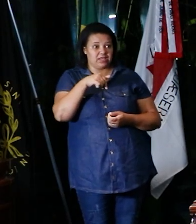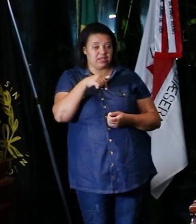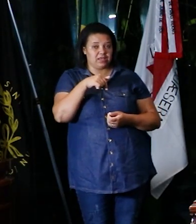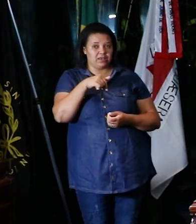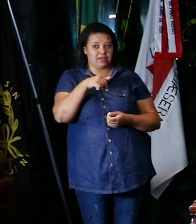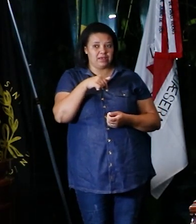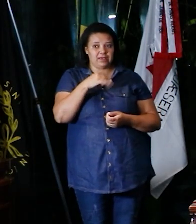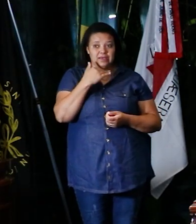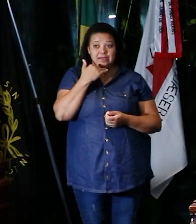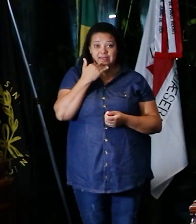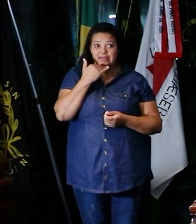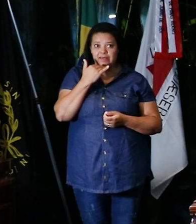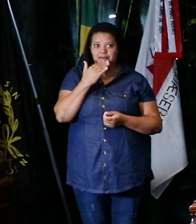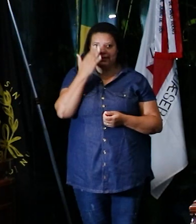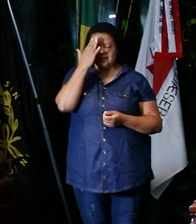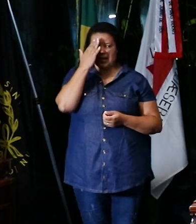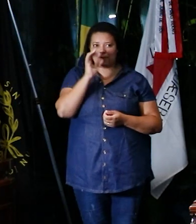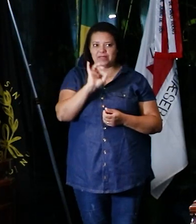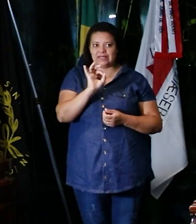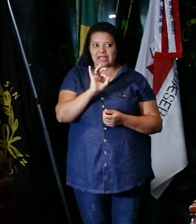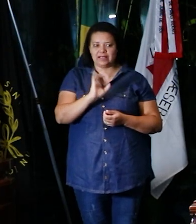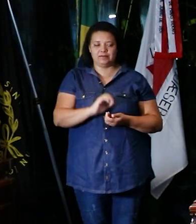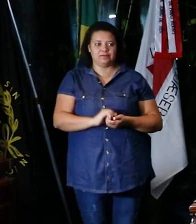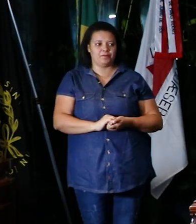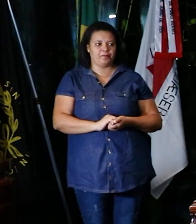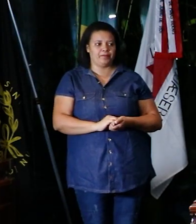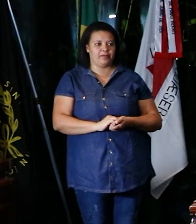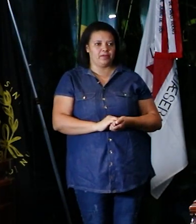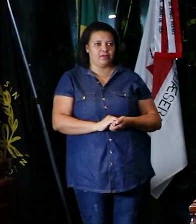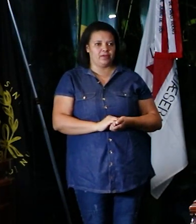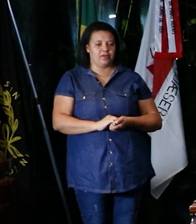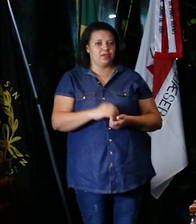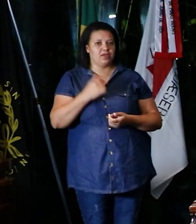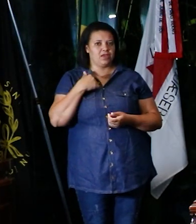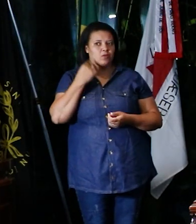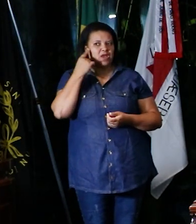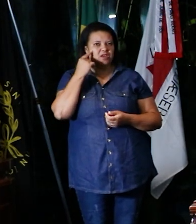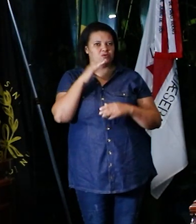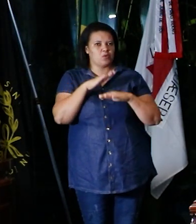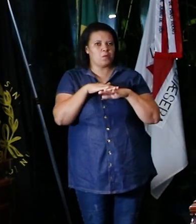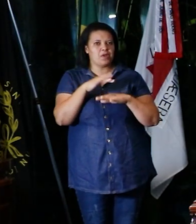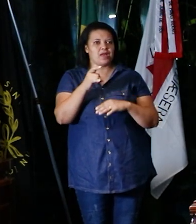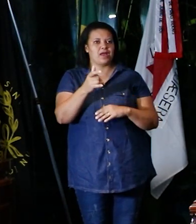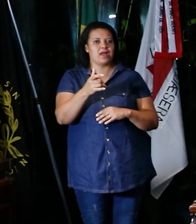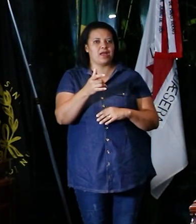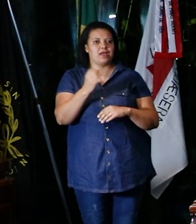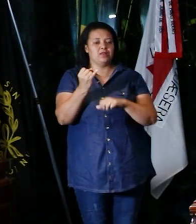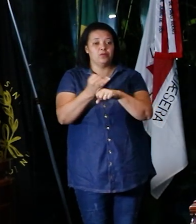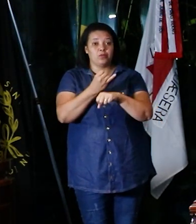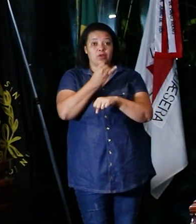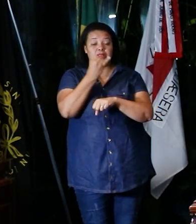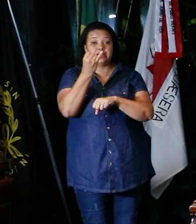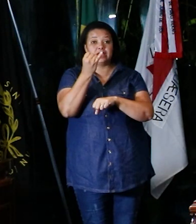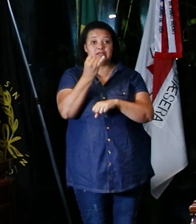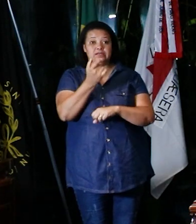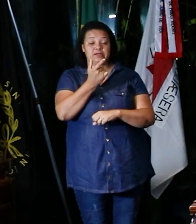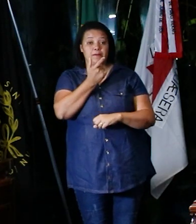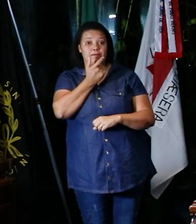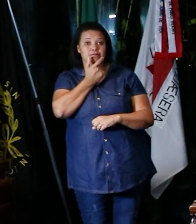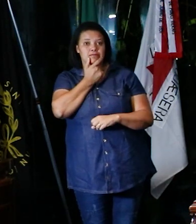ouça, eu acho muito mais importante a obra de Mário de Andrade